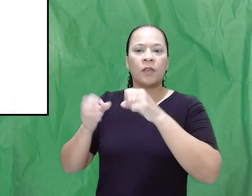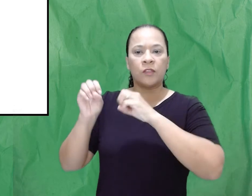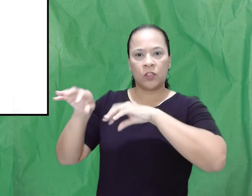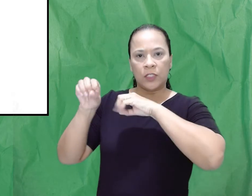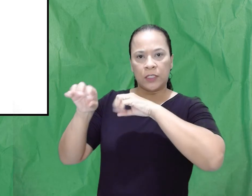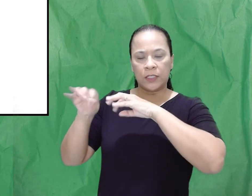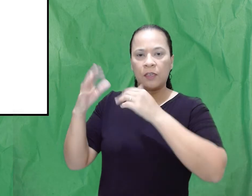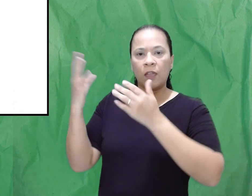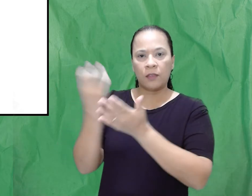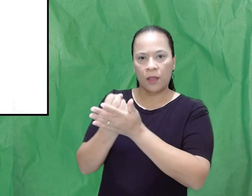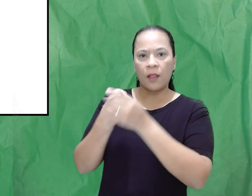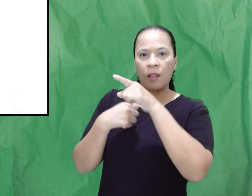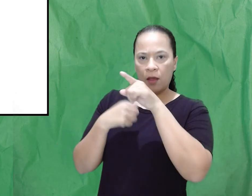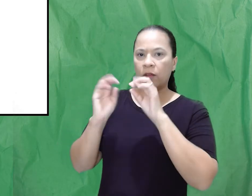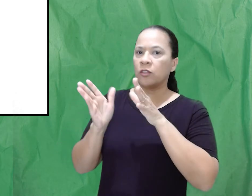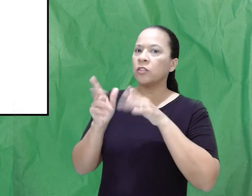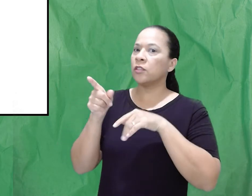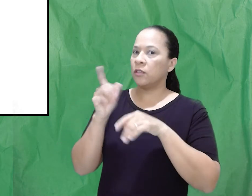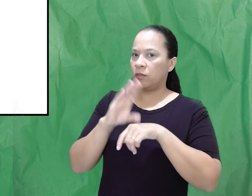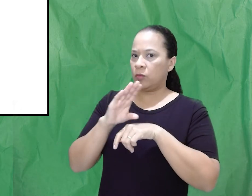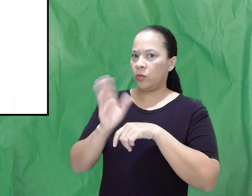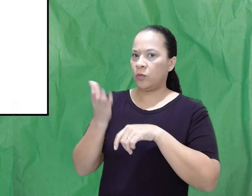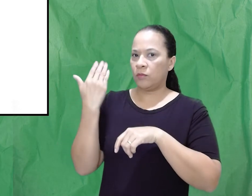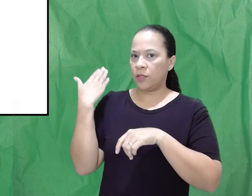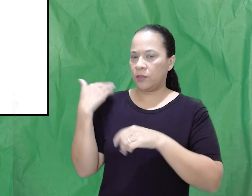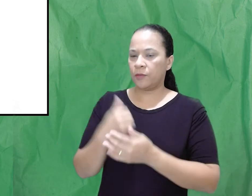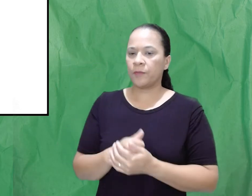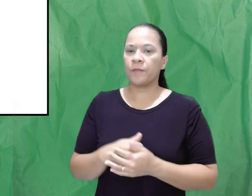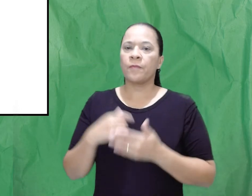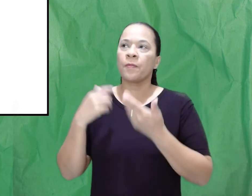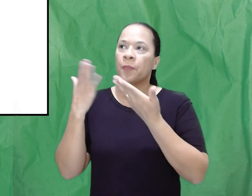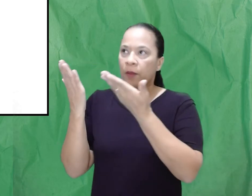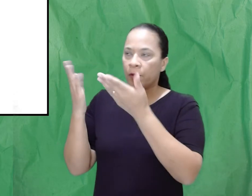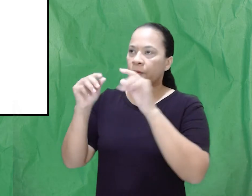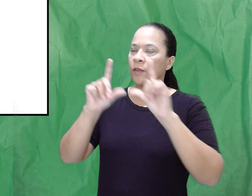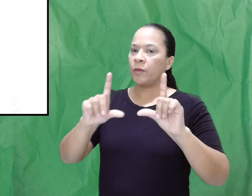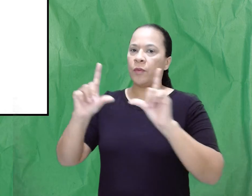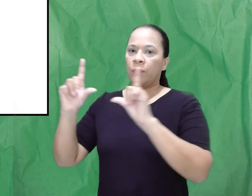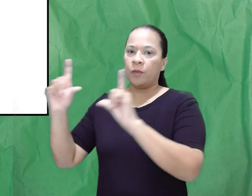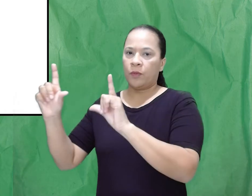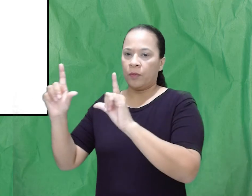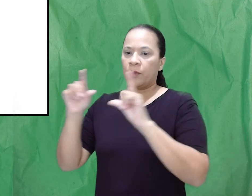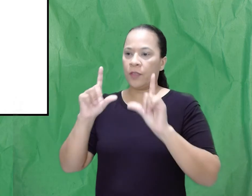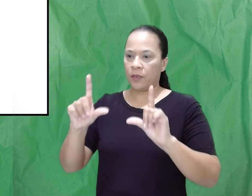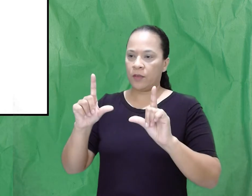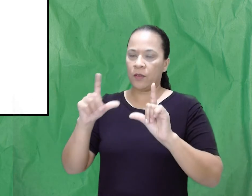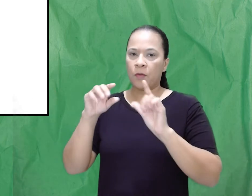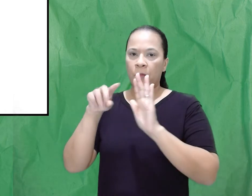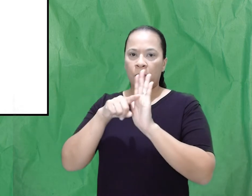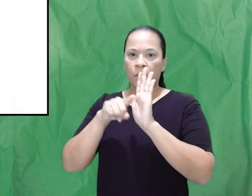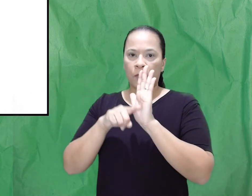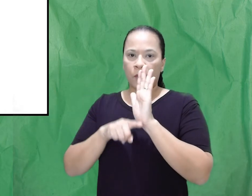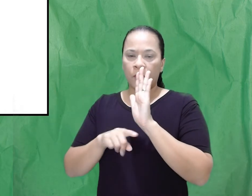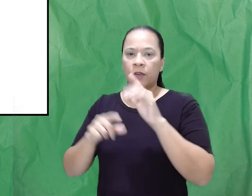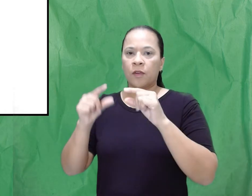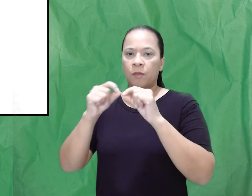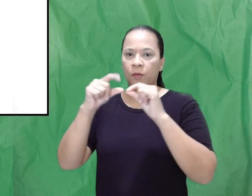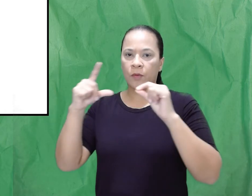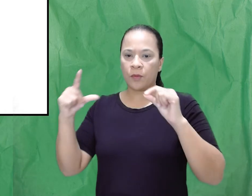tenho o arquivo chamado teste.html, onde eu tenho um HTML básico aqui. Vou escrever alguma coisa